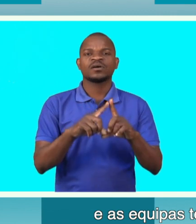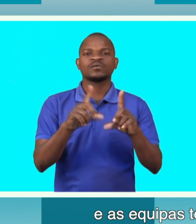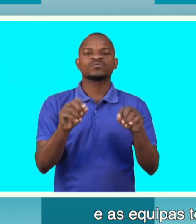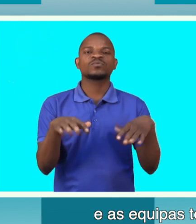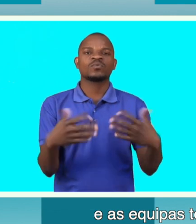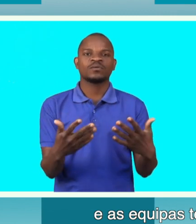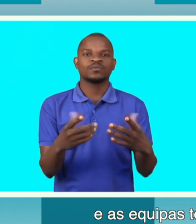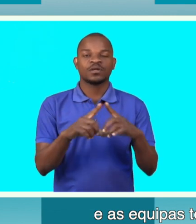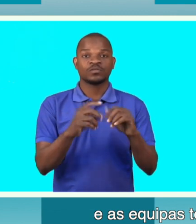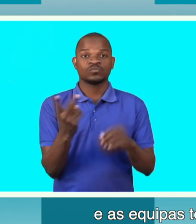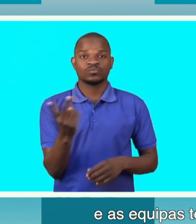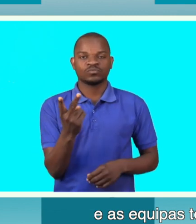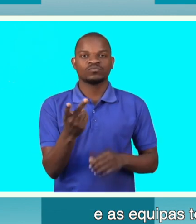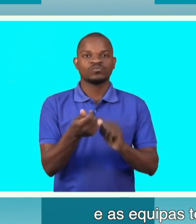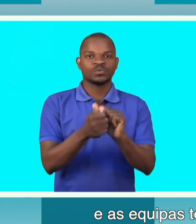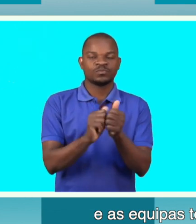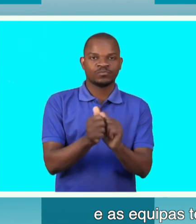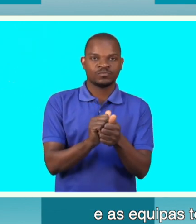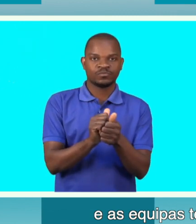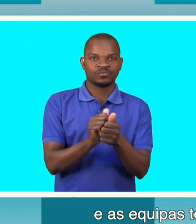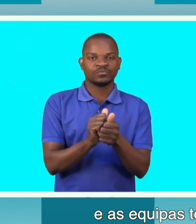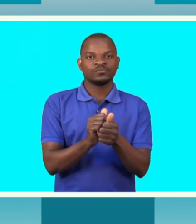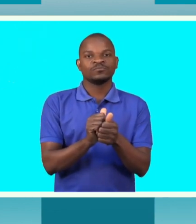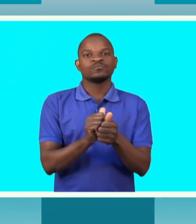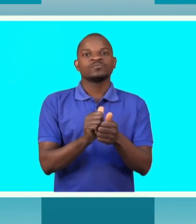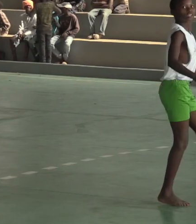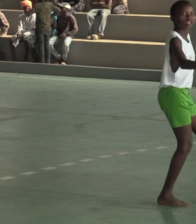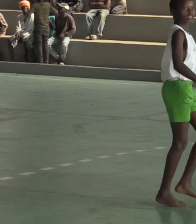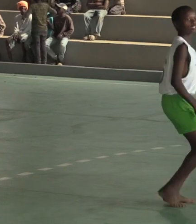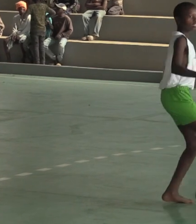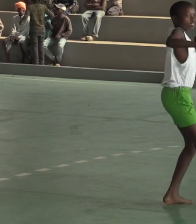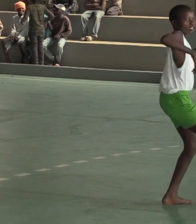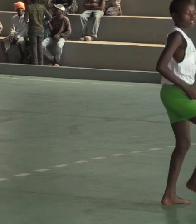duas modalidades em relação a estas duas modalidades.